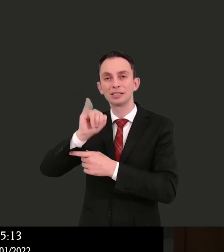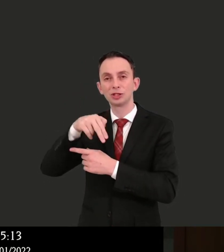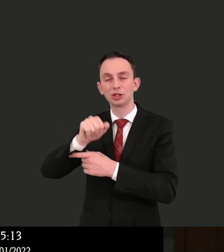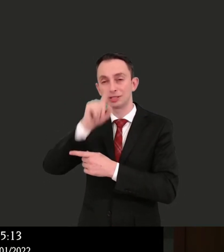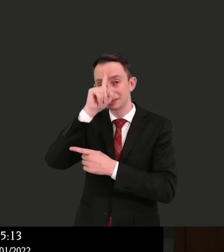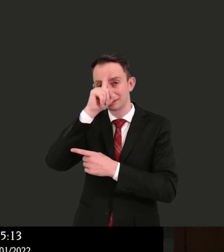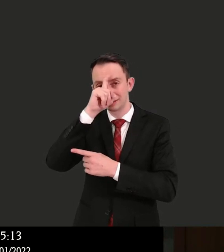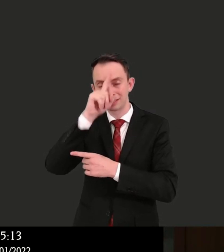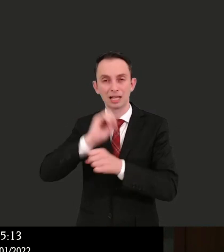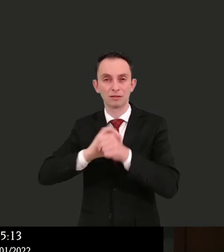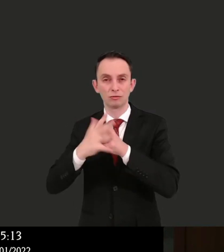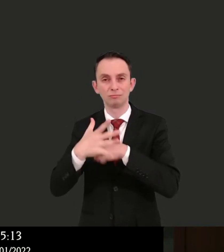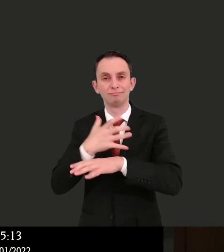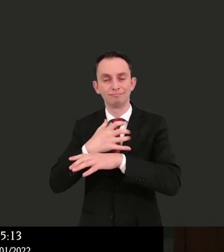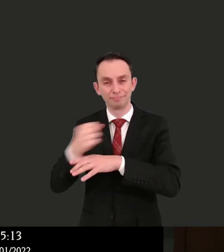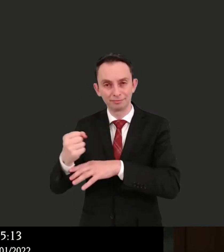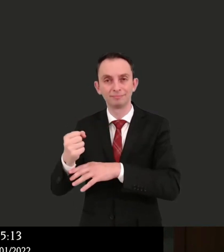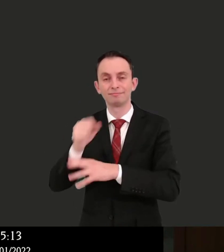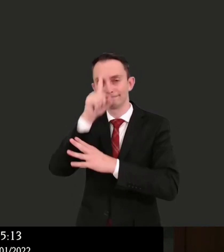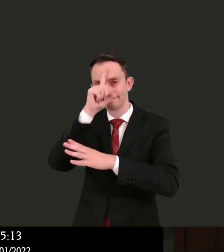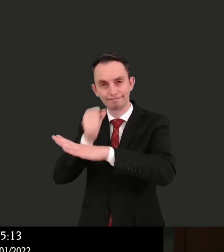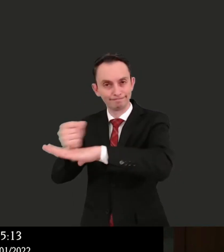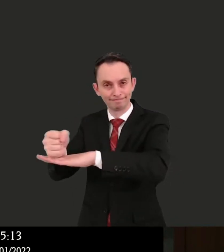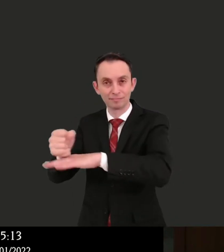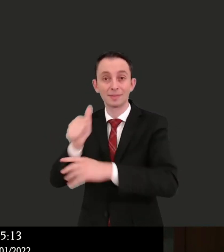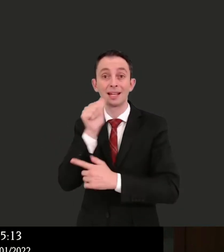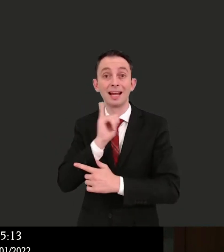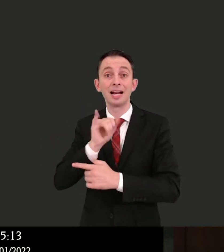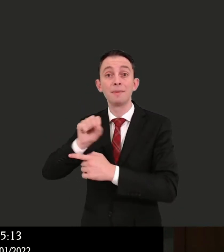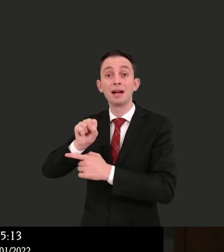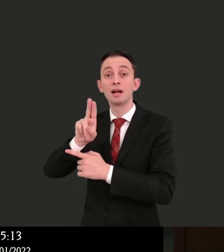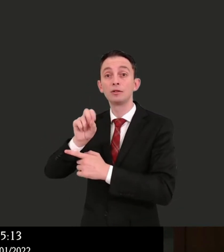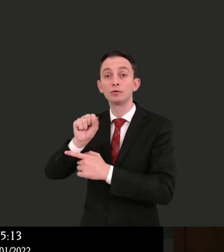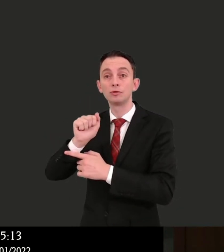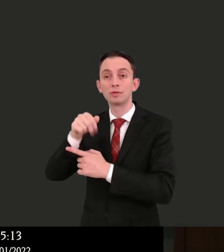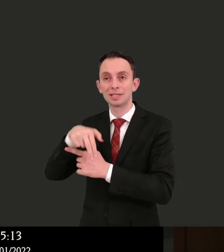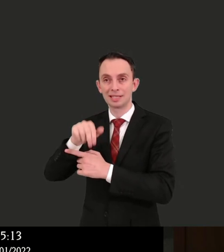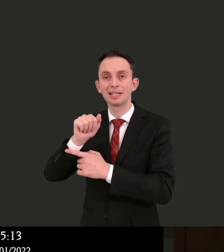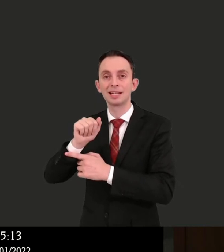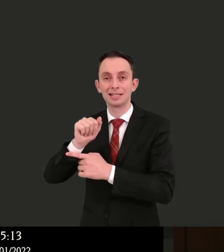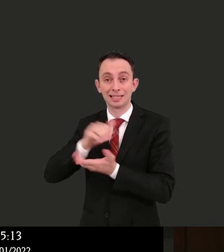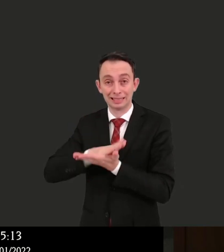Irmã Suzana de Bom Jesus dos Perdões está com uma grave enfermidade no esôfago.